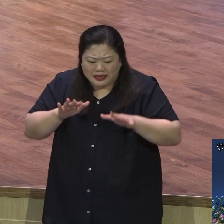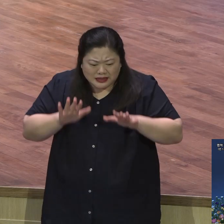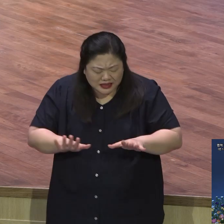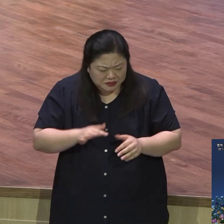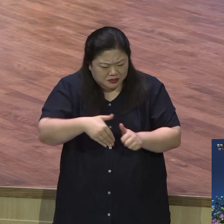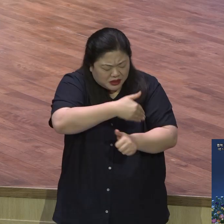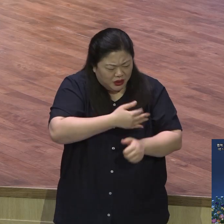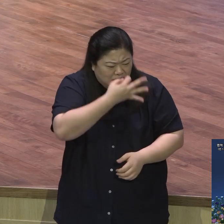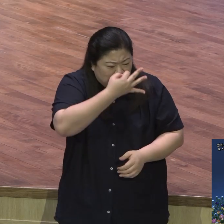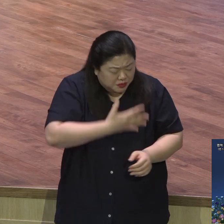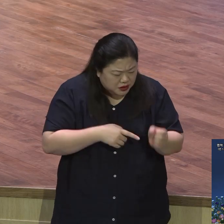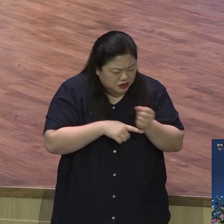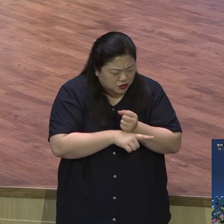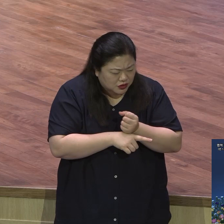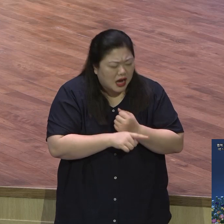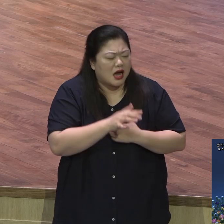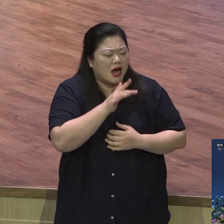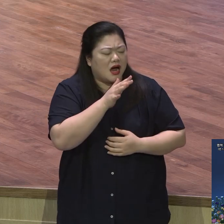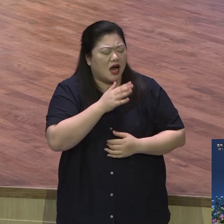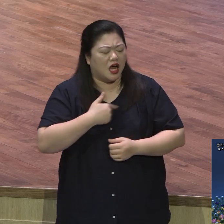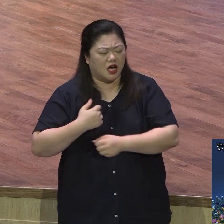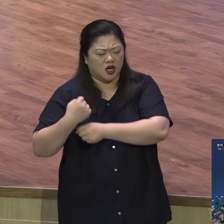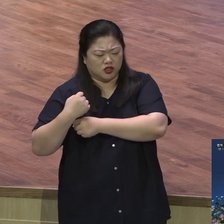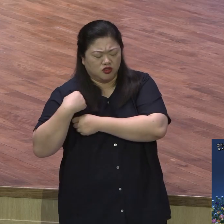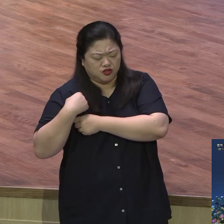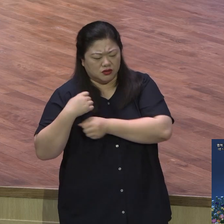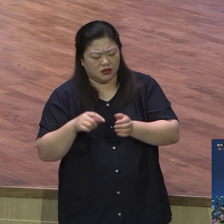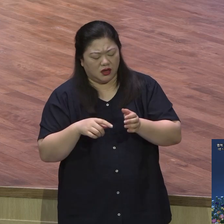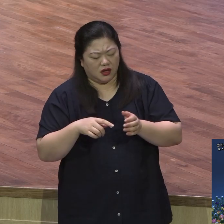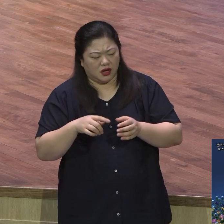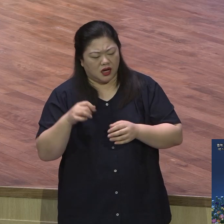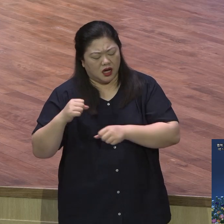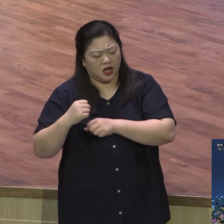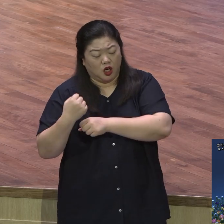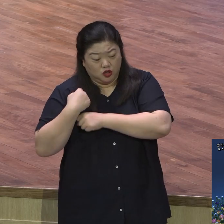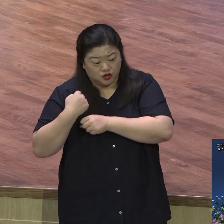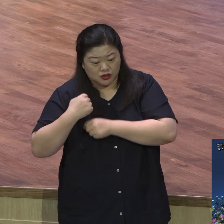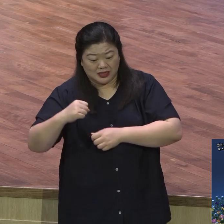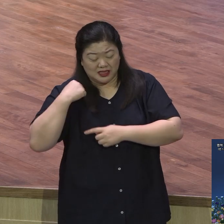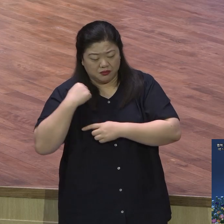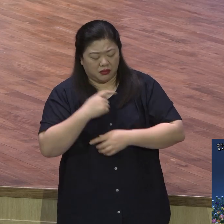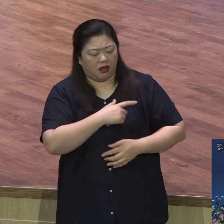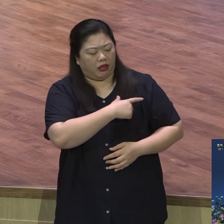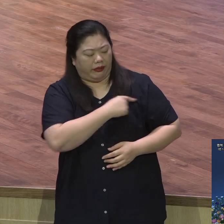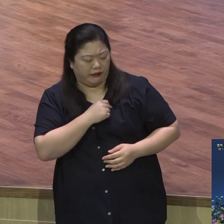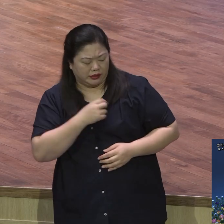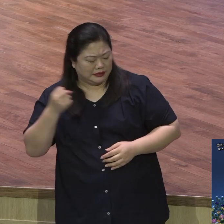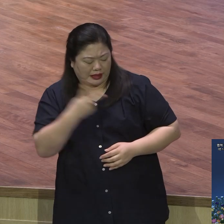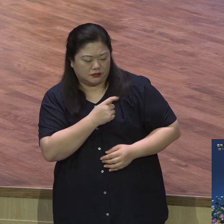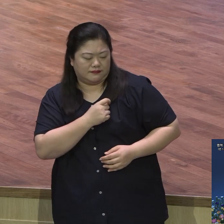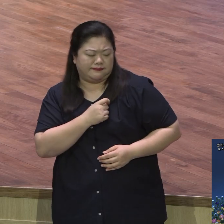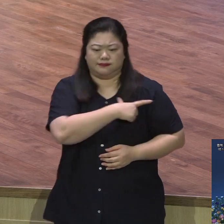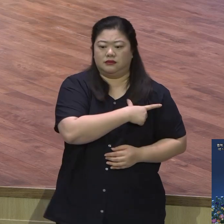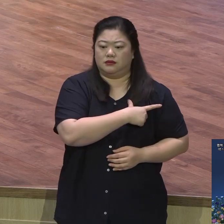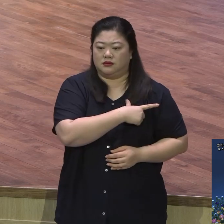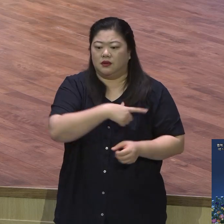그렇게 여러분을 훈련시켜주는 영적 파워의 말씀인 받으시기 바랍니다.